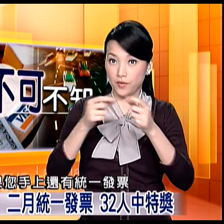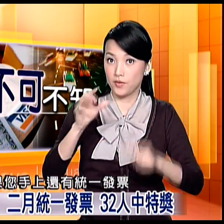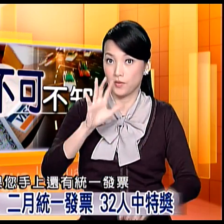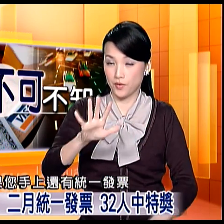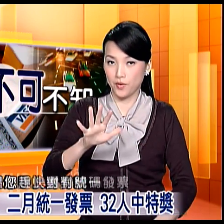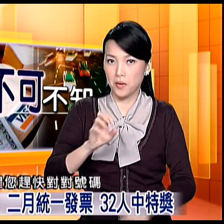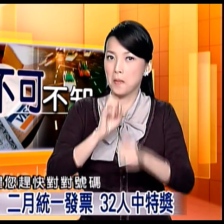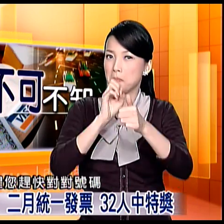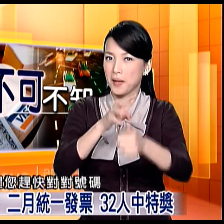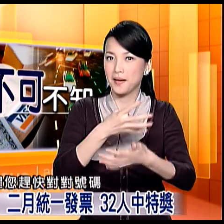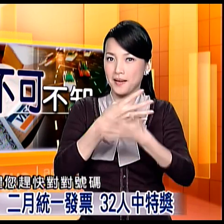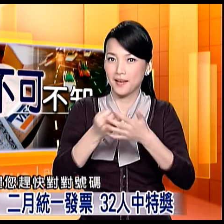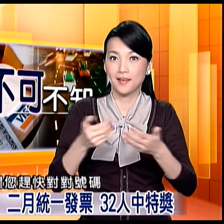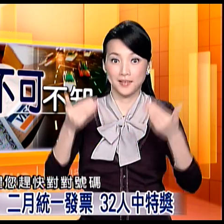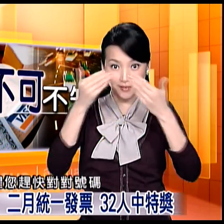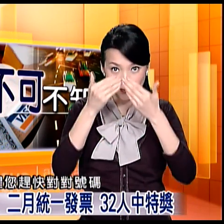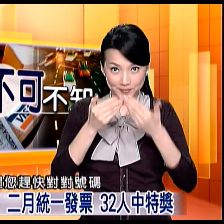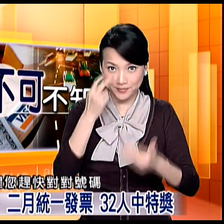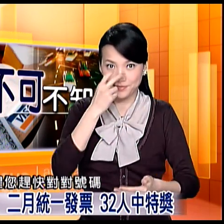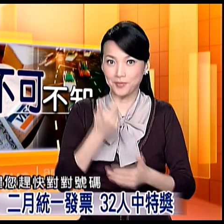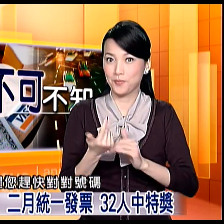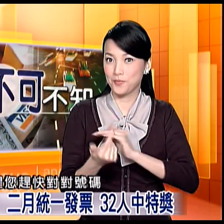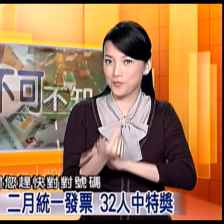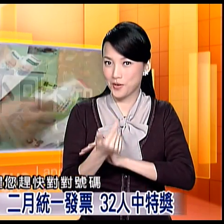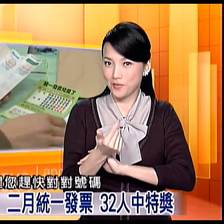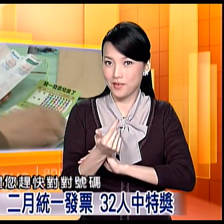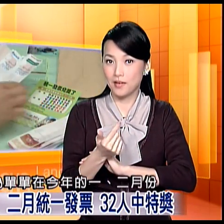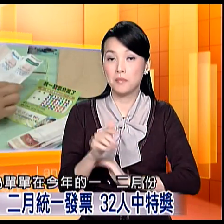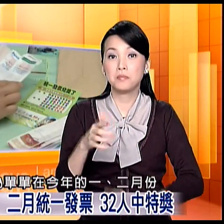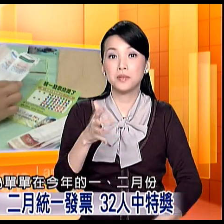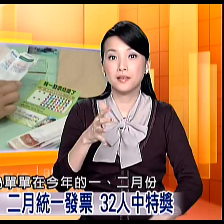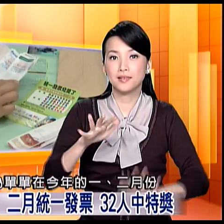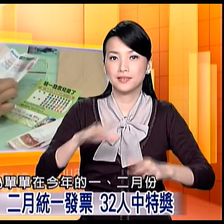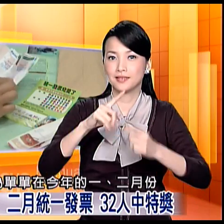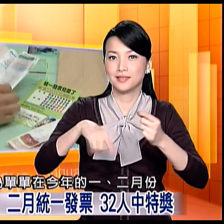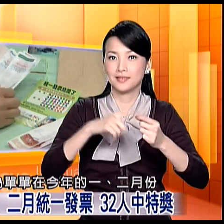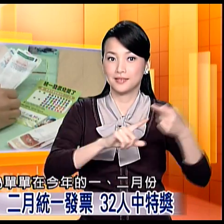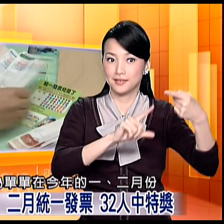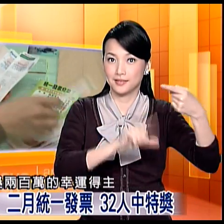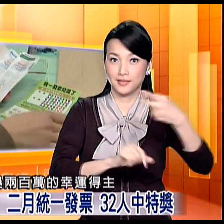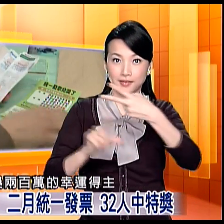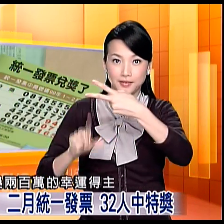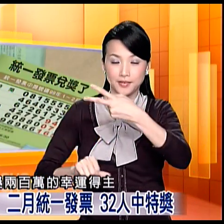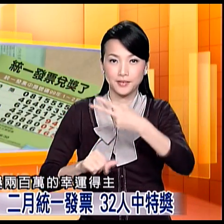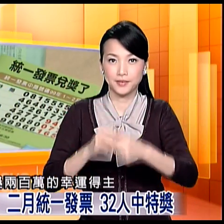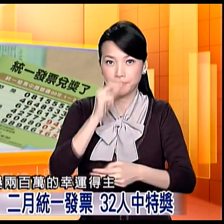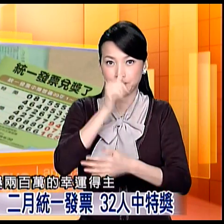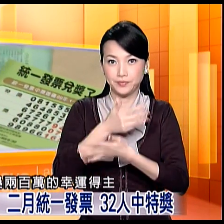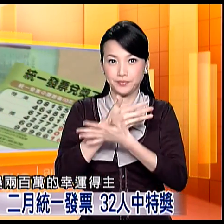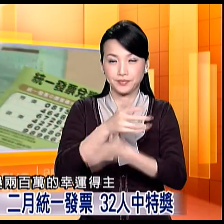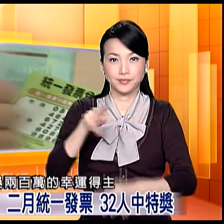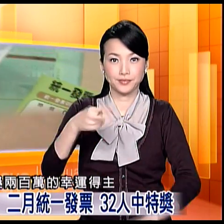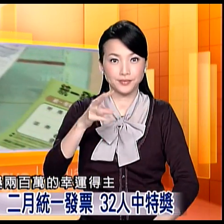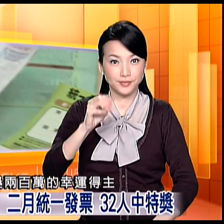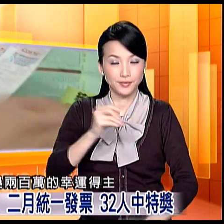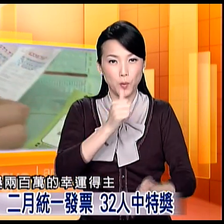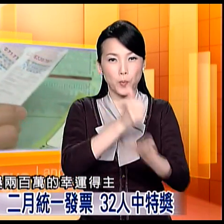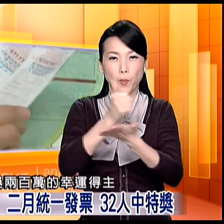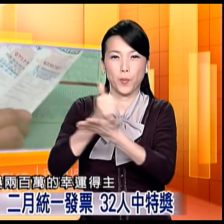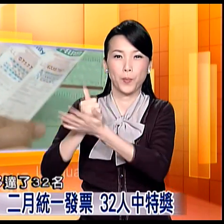票，提醒您赶快对对号码。因为单单在今年的1、2月份，特奖200万的幸运得主就